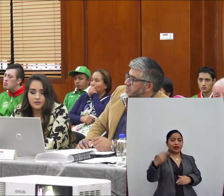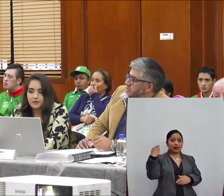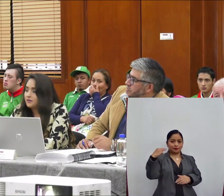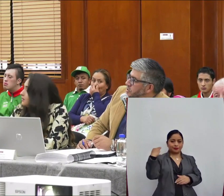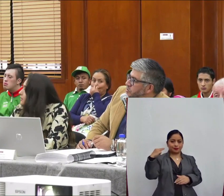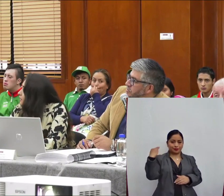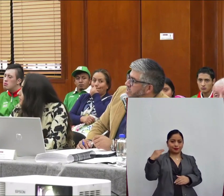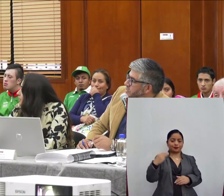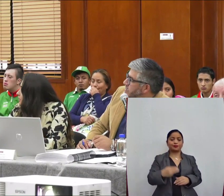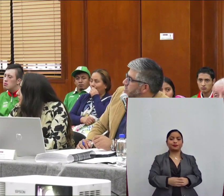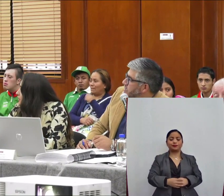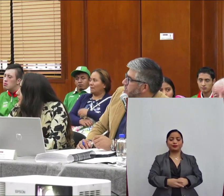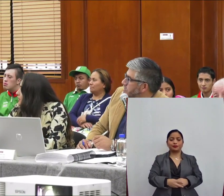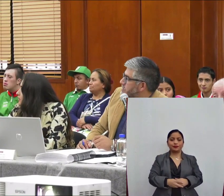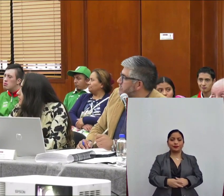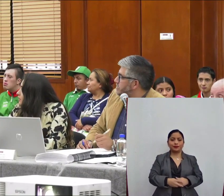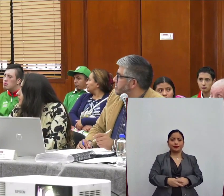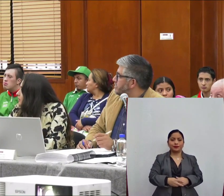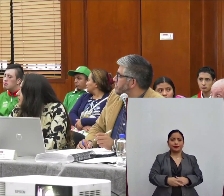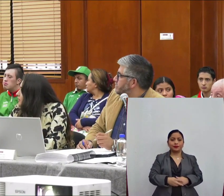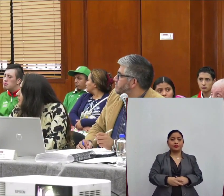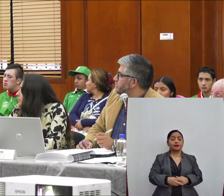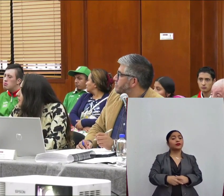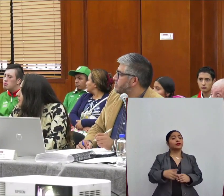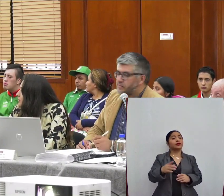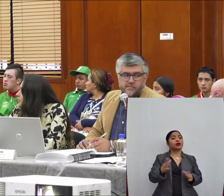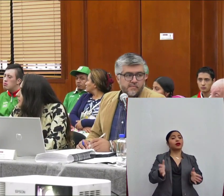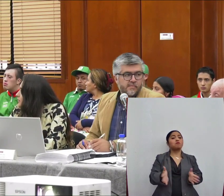¿Alguna participación más?